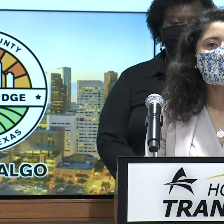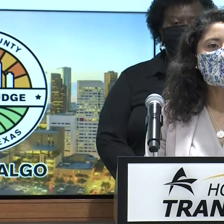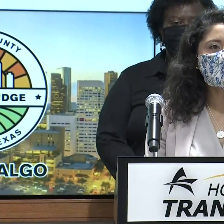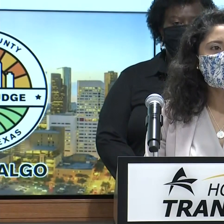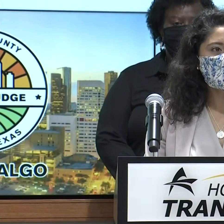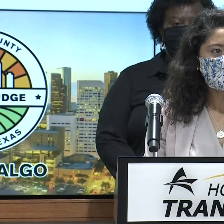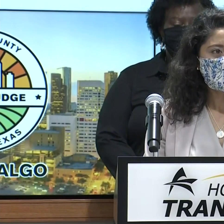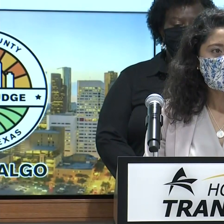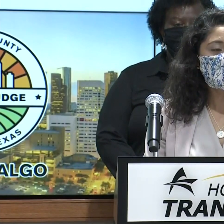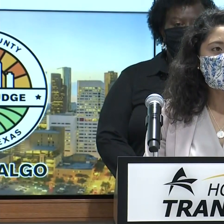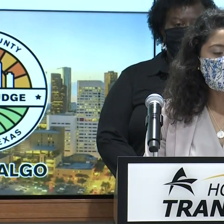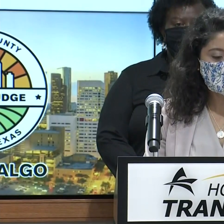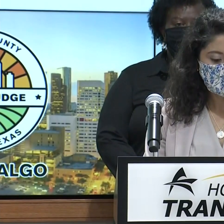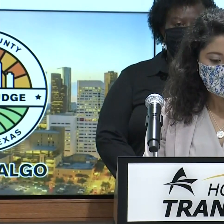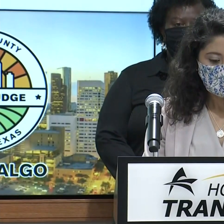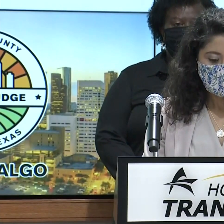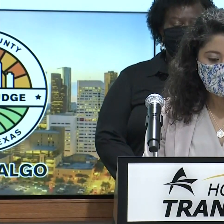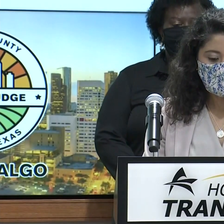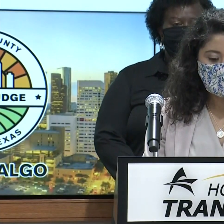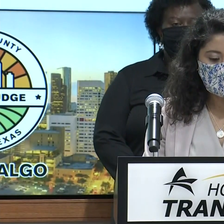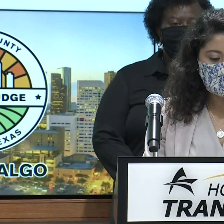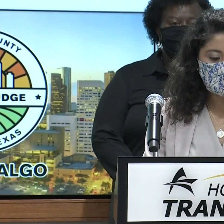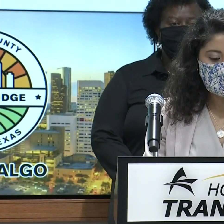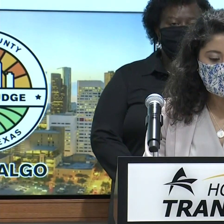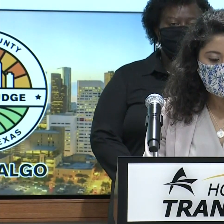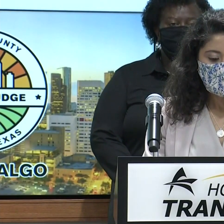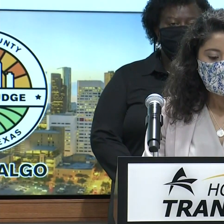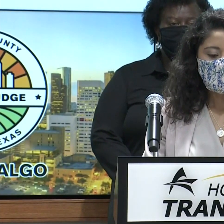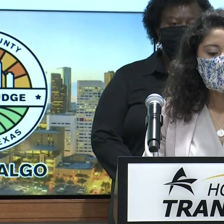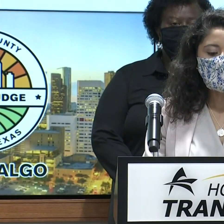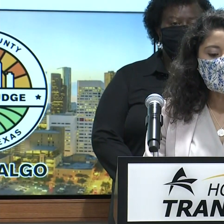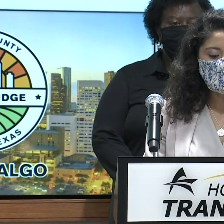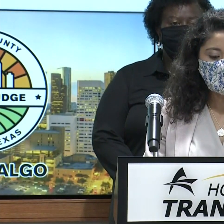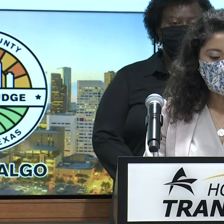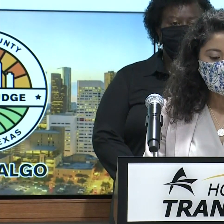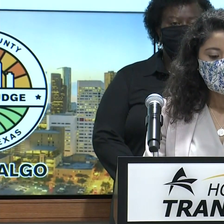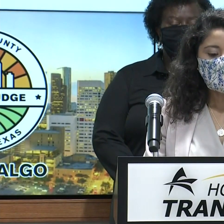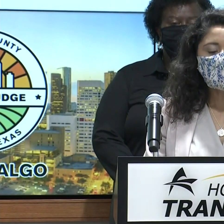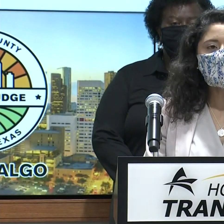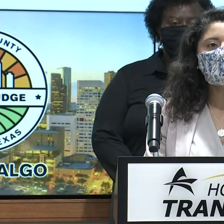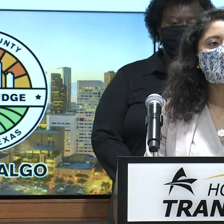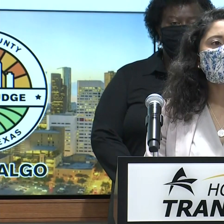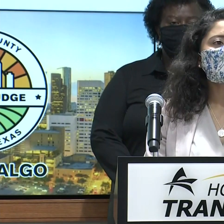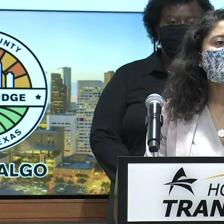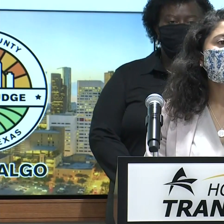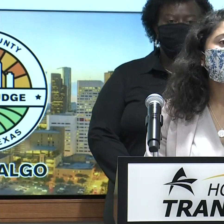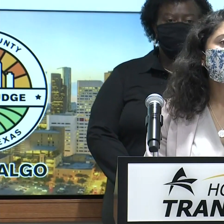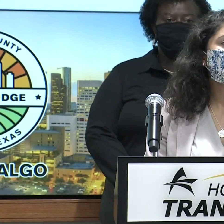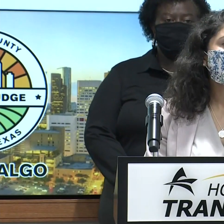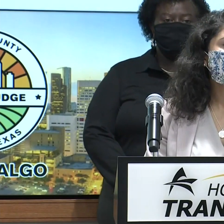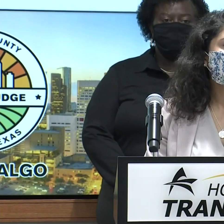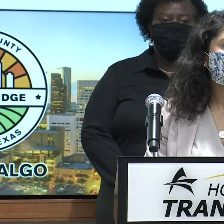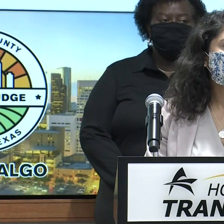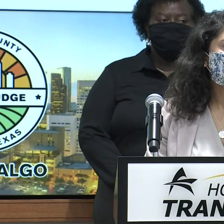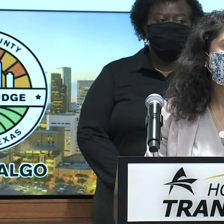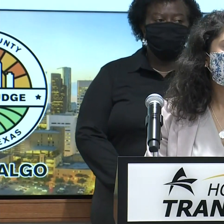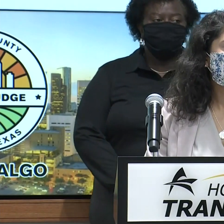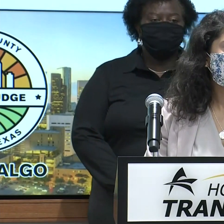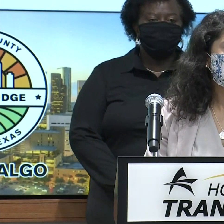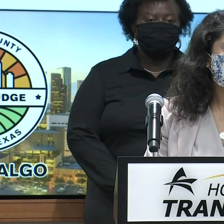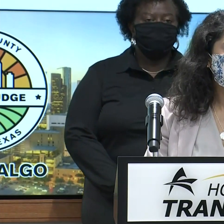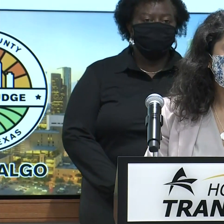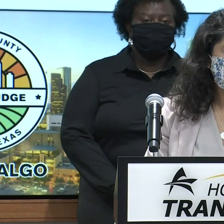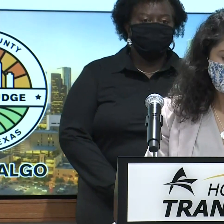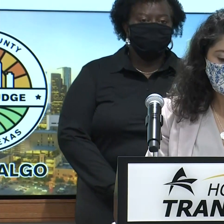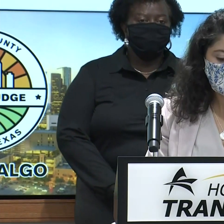una herramienta, un mapa que va a mapear el riesgo Así las personas sabrán no solo si viven en un